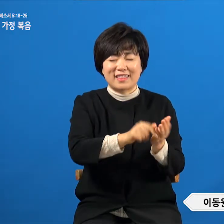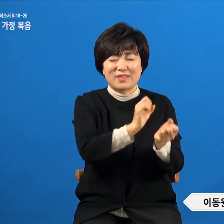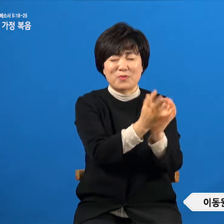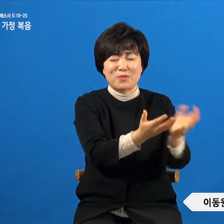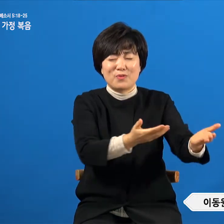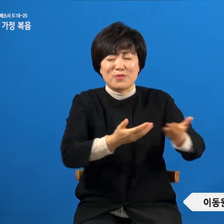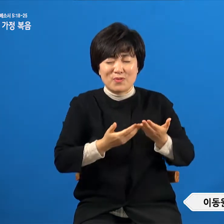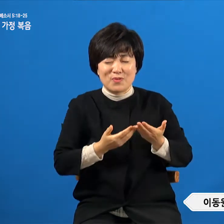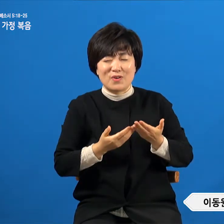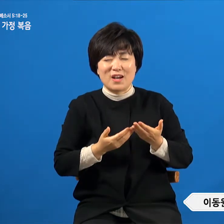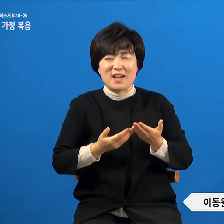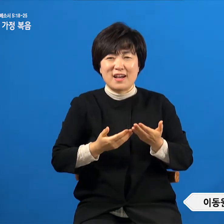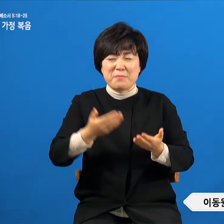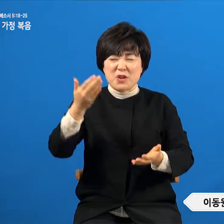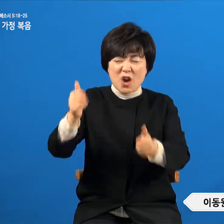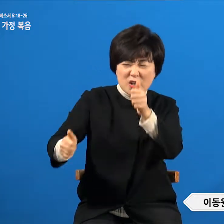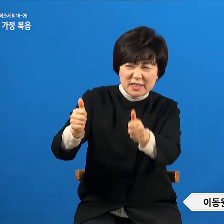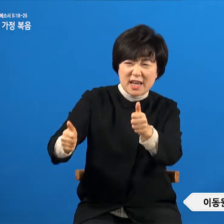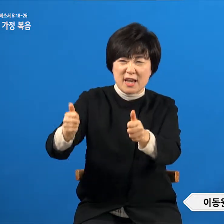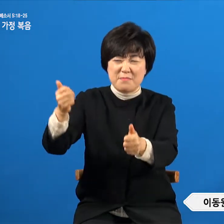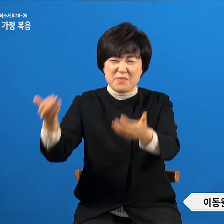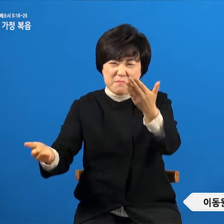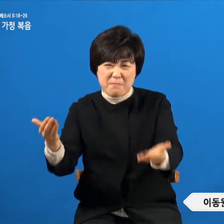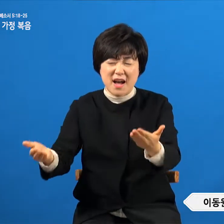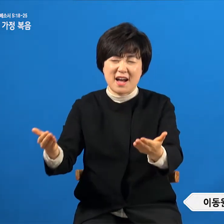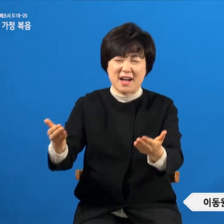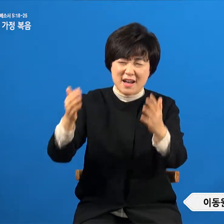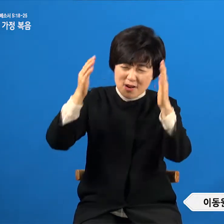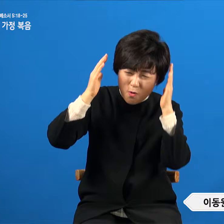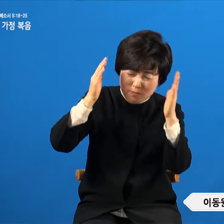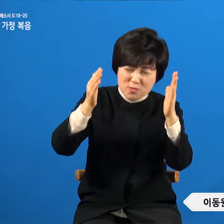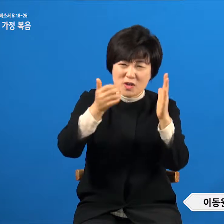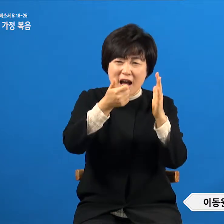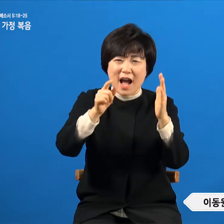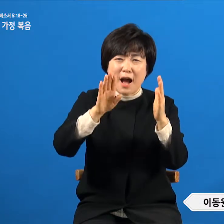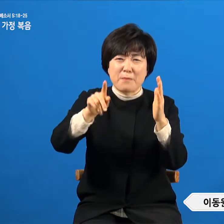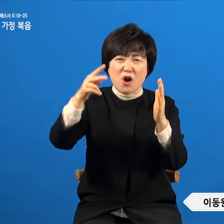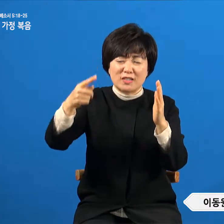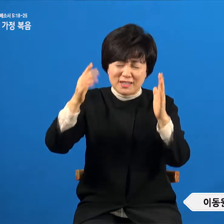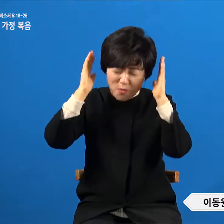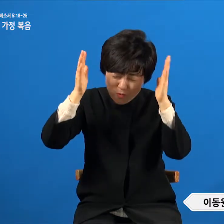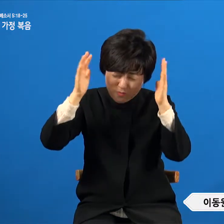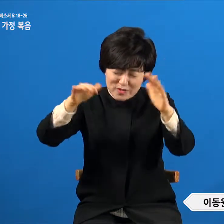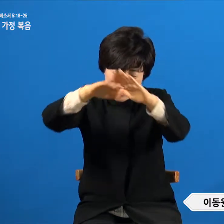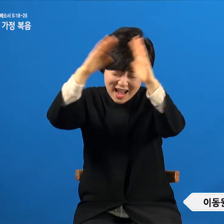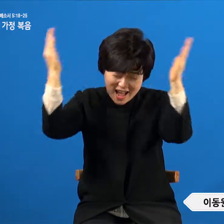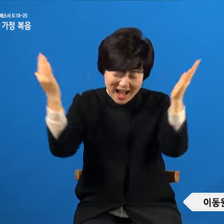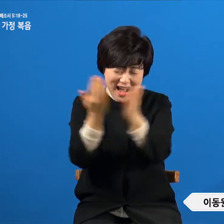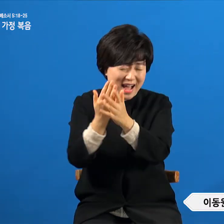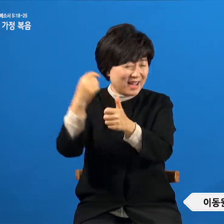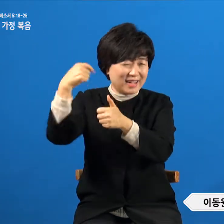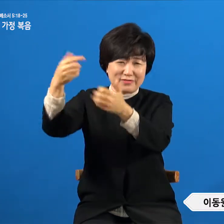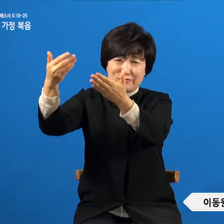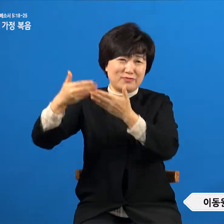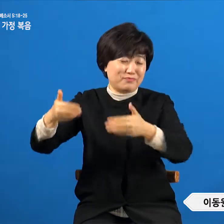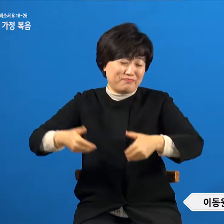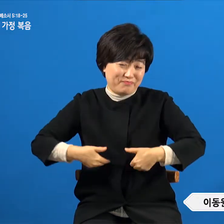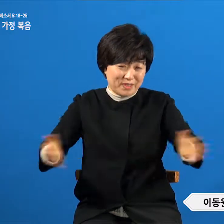순간 경쟁과 비판, 지성의 숭배 속에서 살아온 하버드의 모든 교육이 가르치지 못한